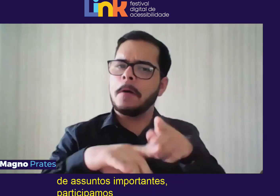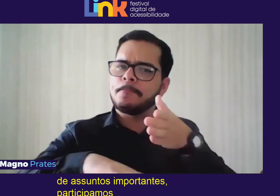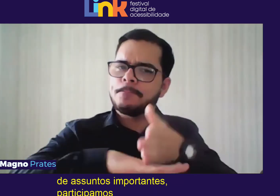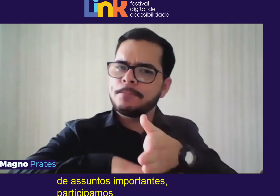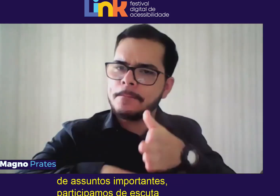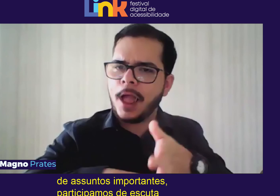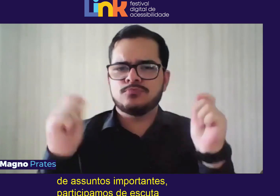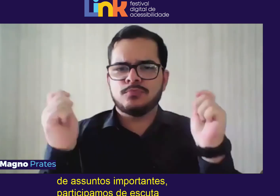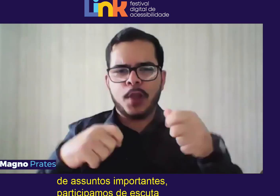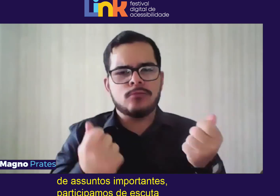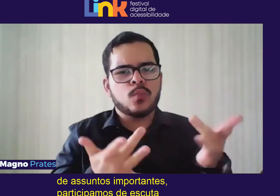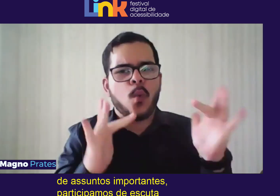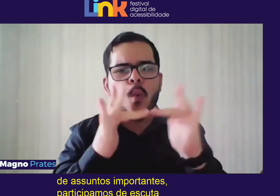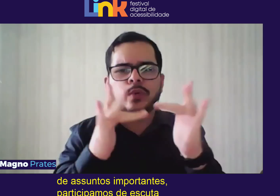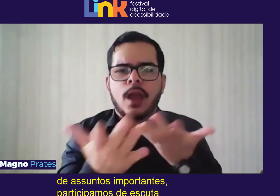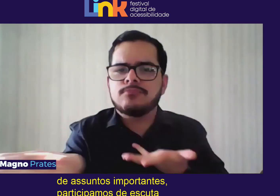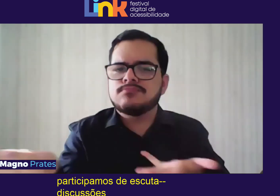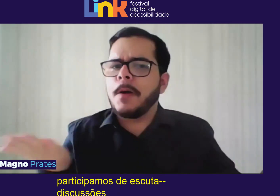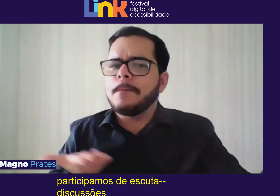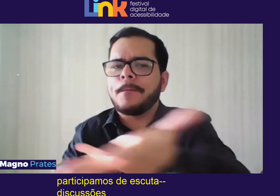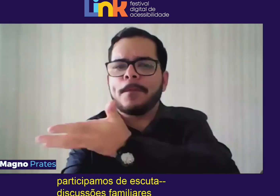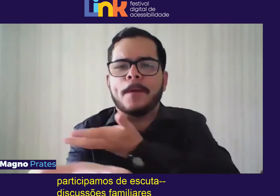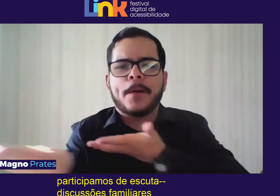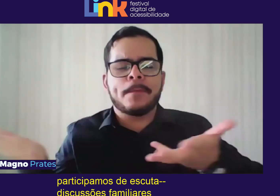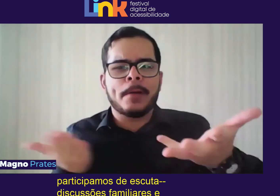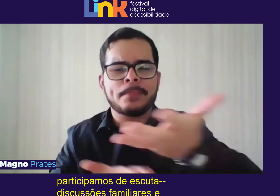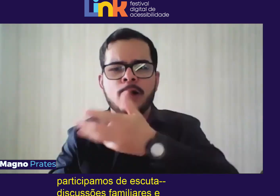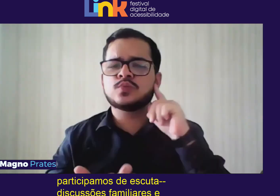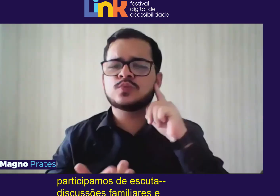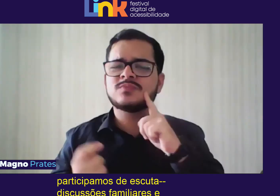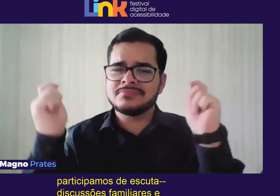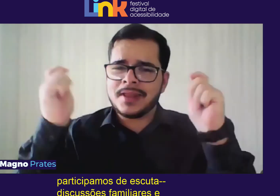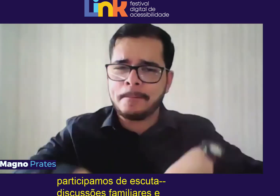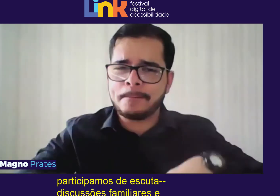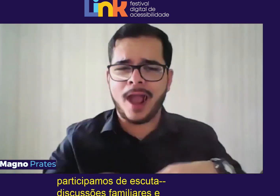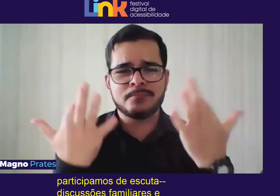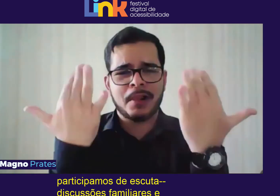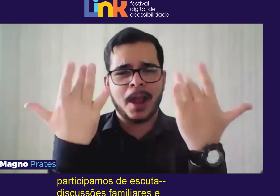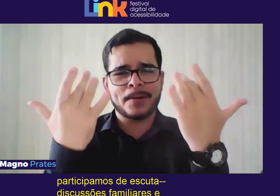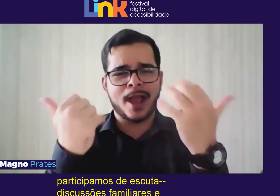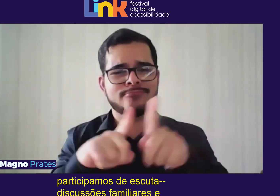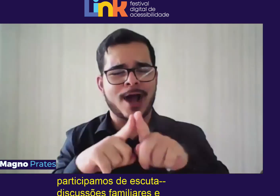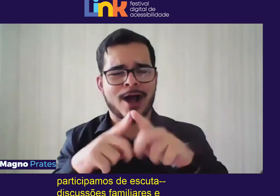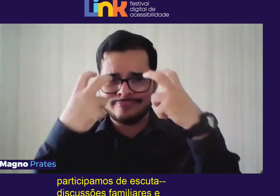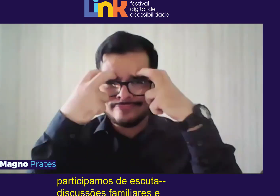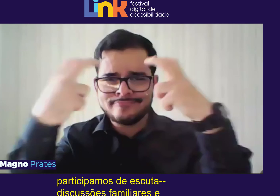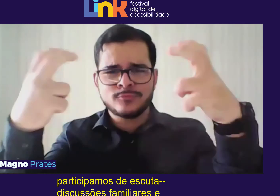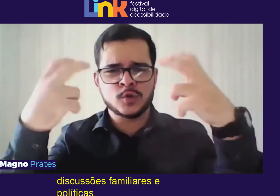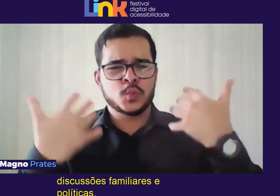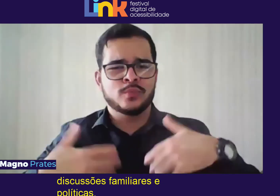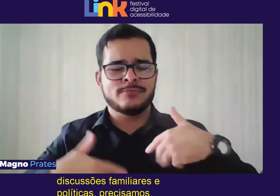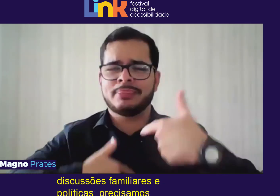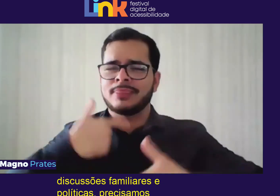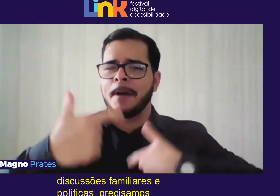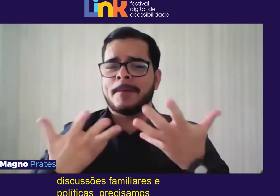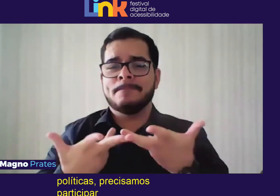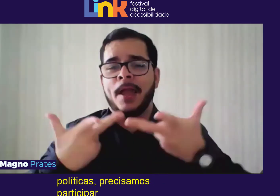familiares e políticas, nós podemos participar e ter contato com toda a grande maioria das pessoas. E a gente consegue fazer isso, temos